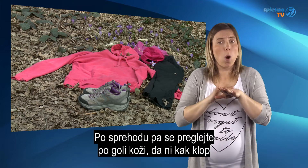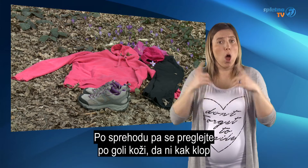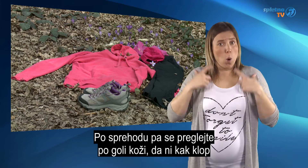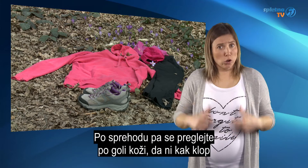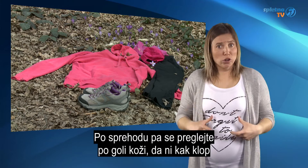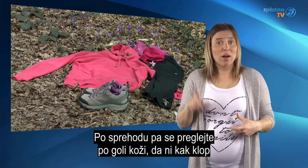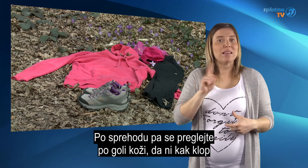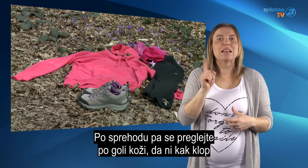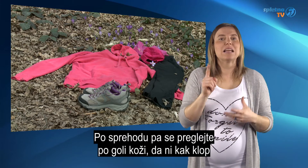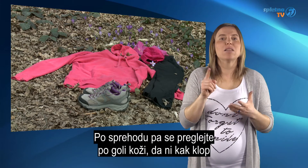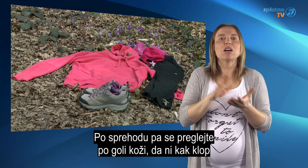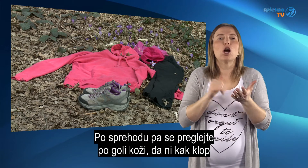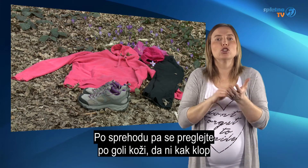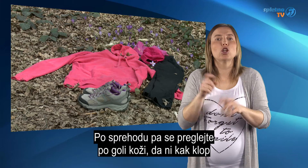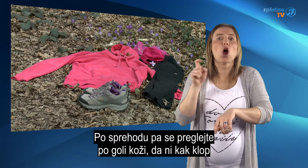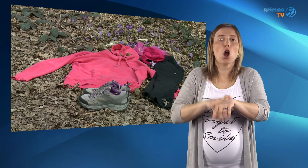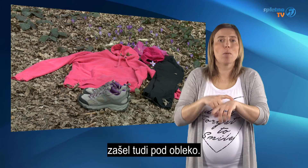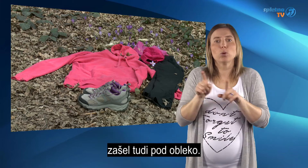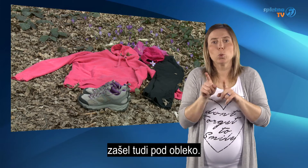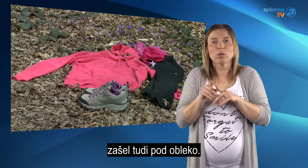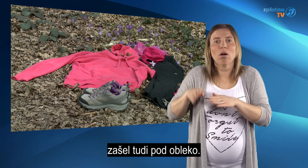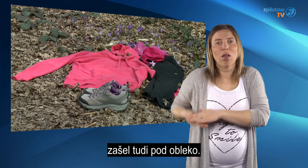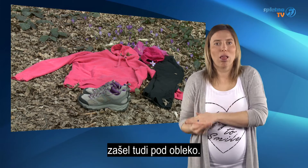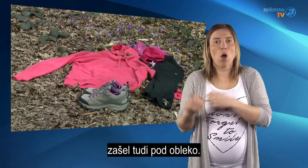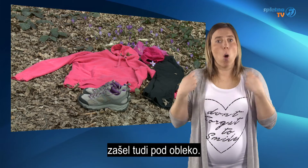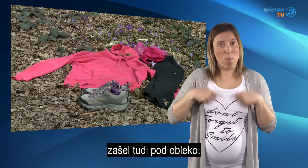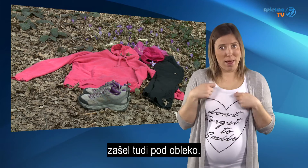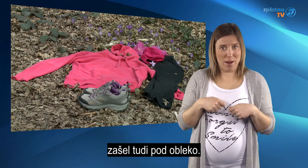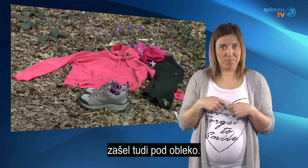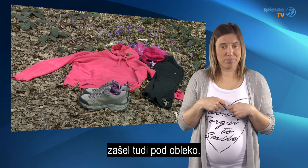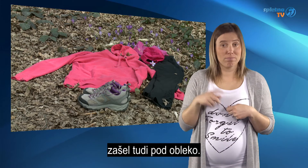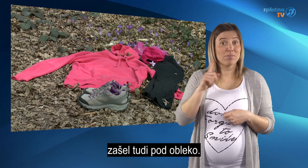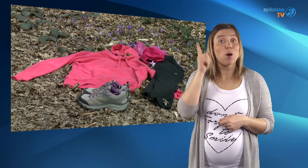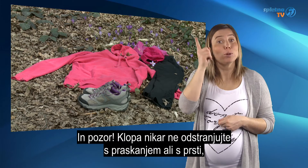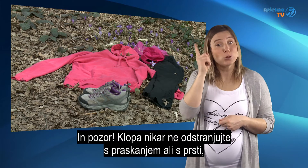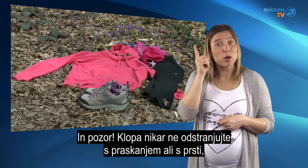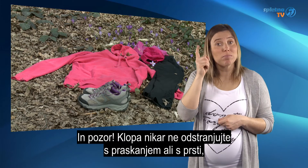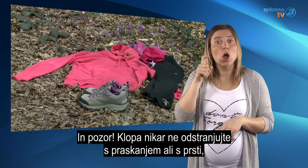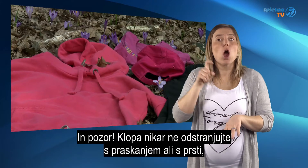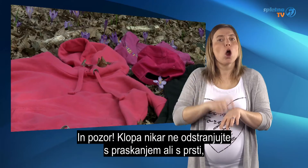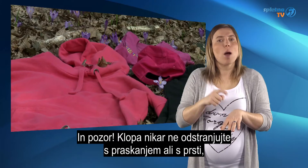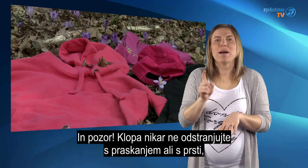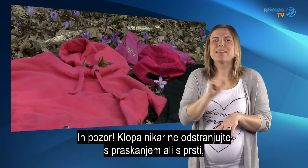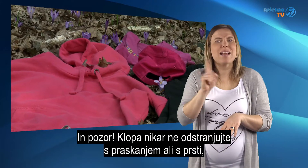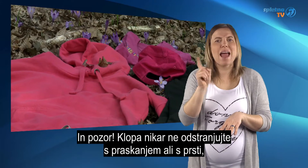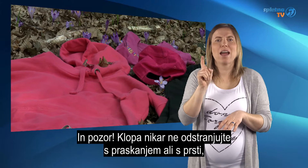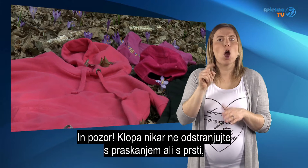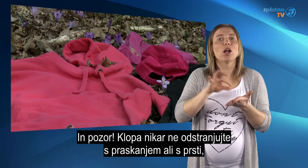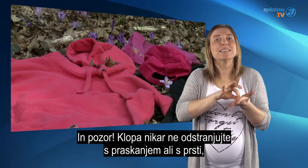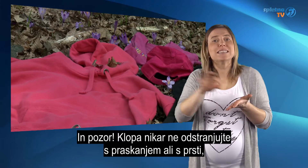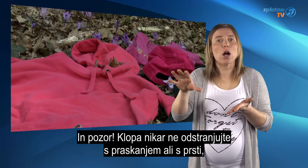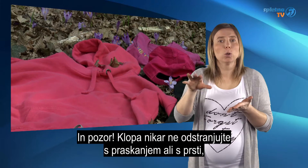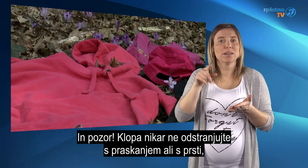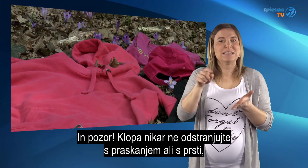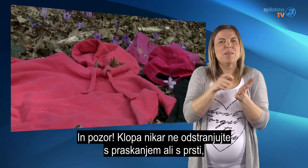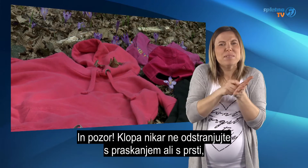preglejte po goli koži, da ni kak klop zašel tudi pod obleko. In pozor! Klopa nikar ne